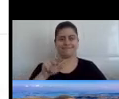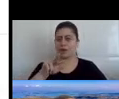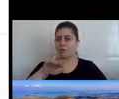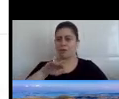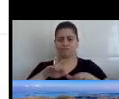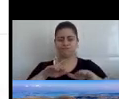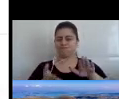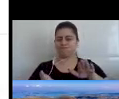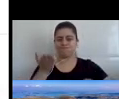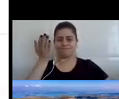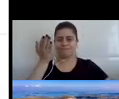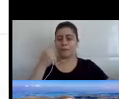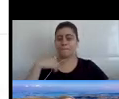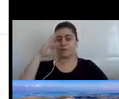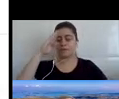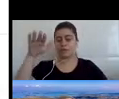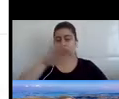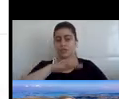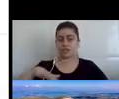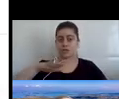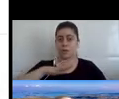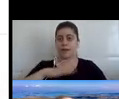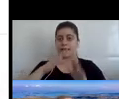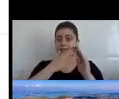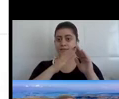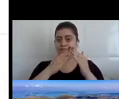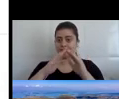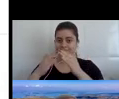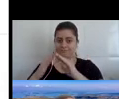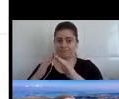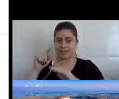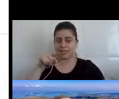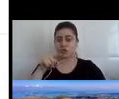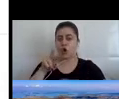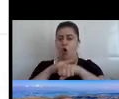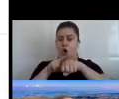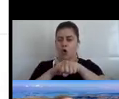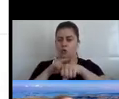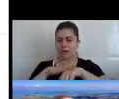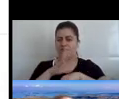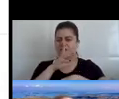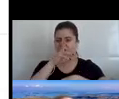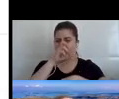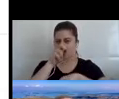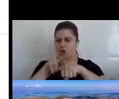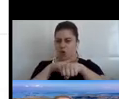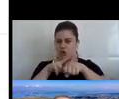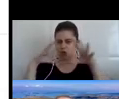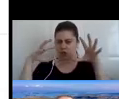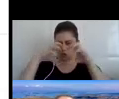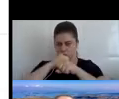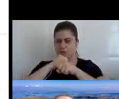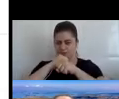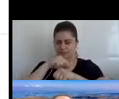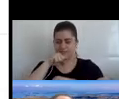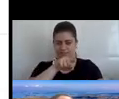nessas regiões mais periféricas, esses mapas, essas regiões mais roxo, mais forte. A questão da própria distribuição